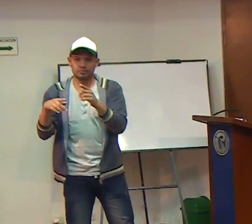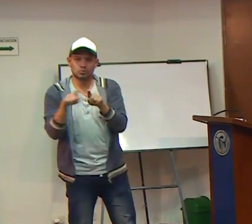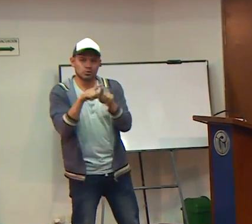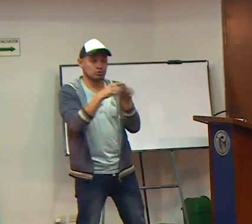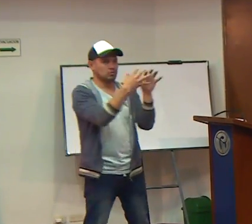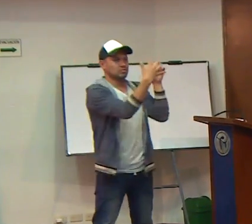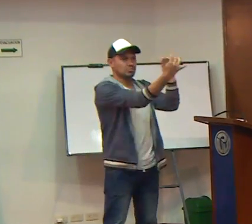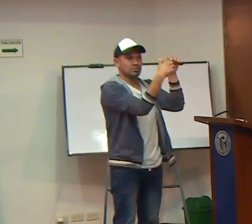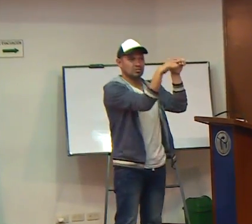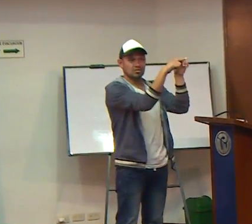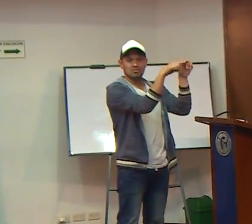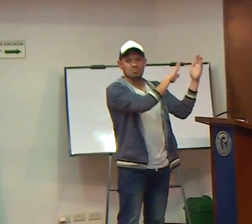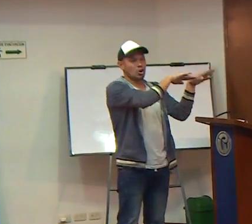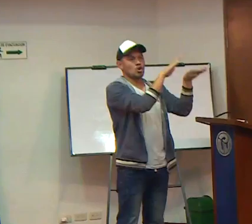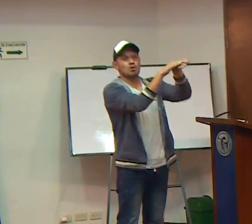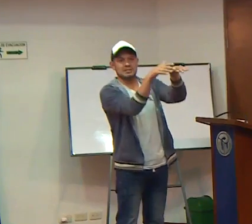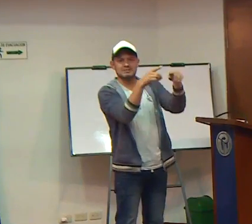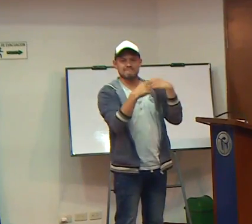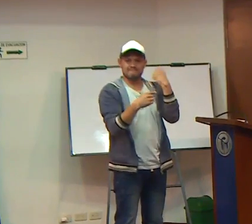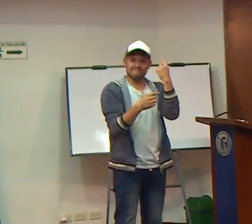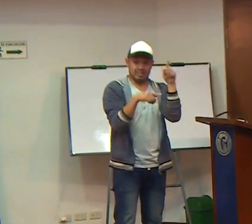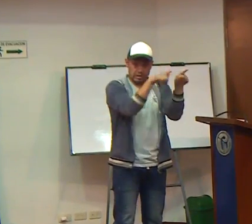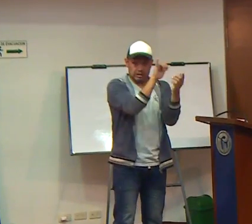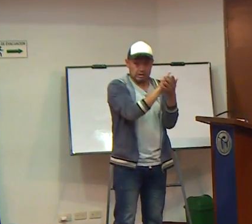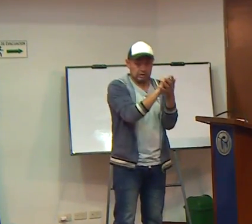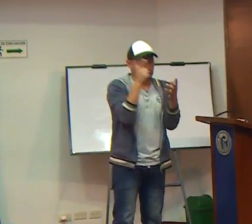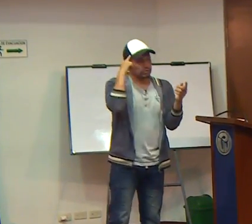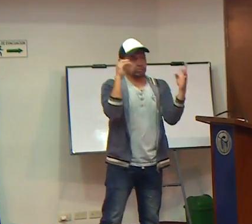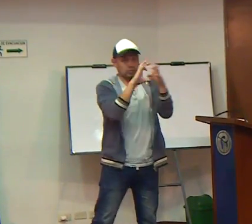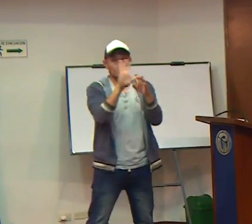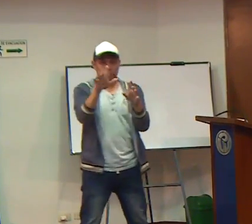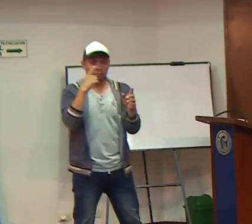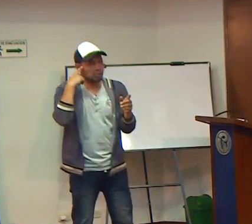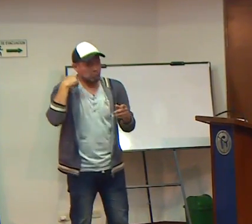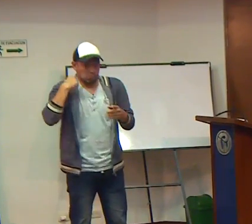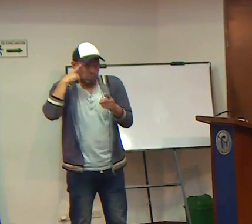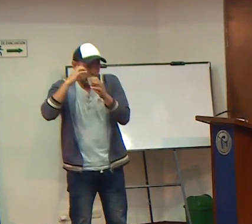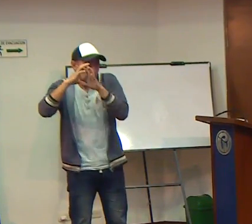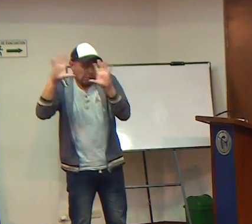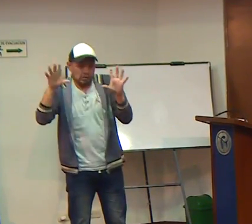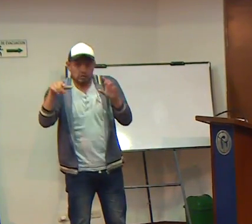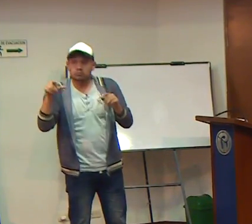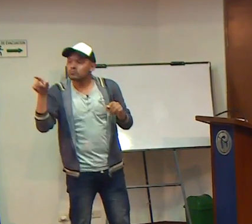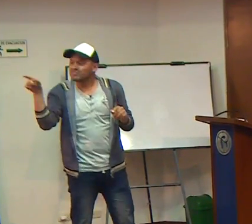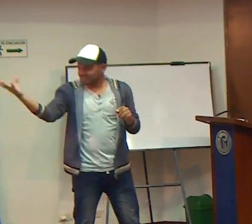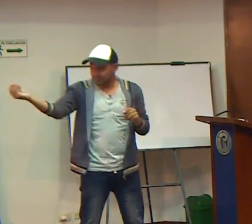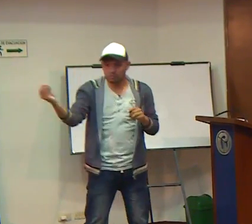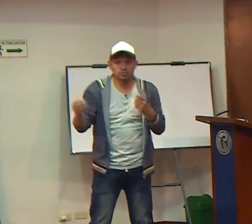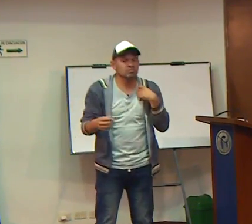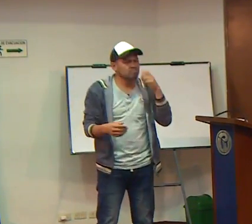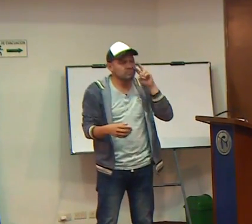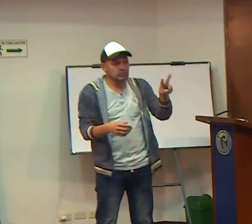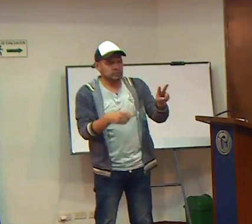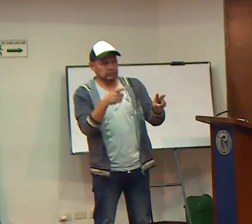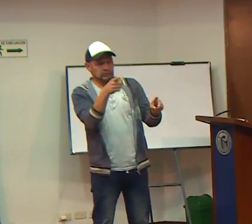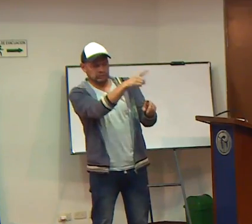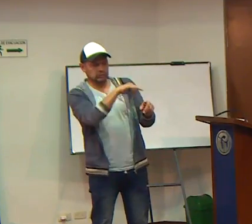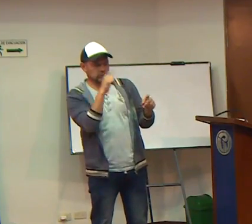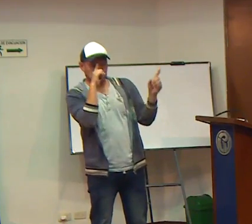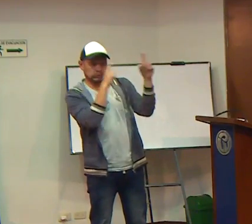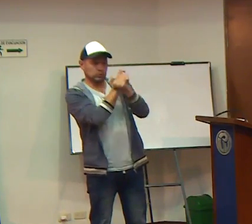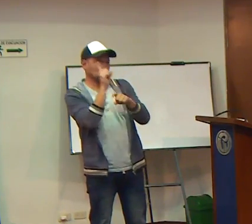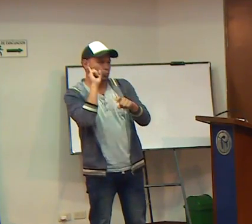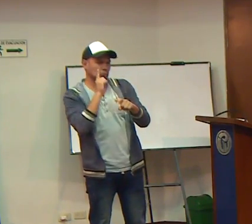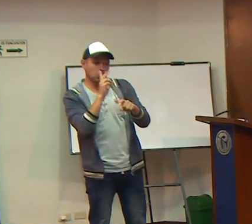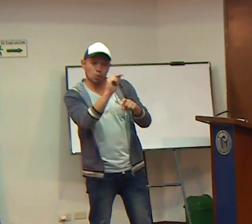uno siente. Cuando hay alguna situación, uno pues no comprende a cabalidad lo que sucede allí. Yo me